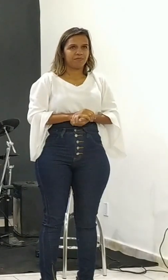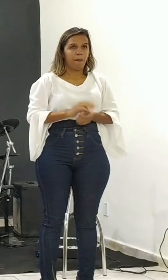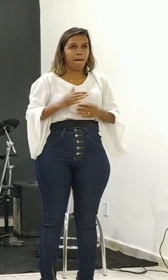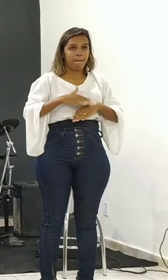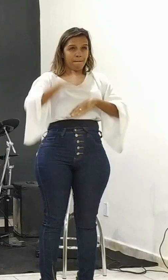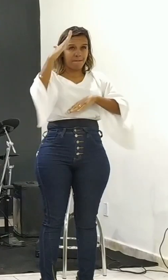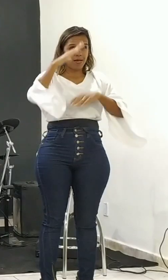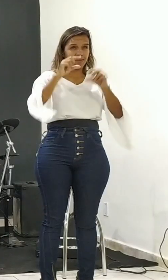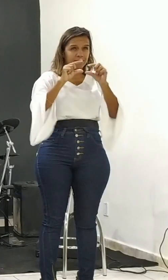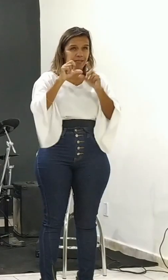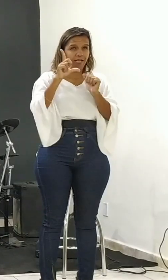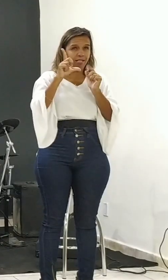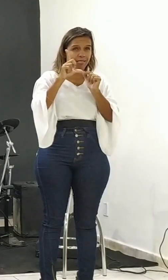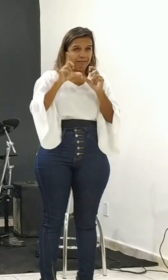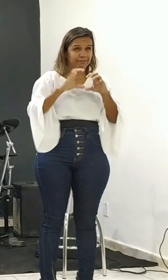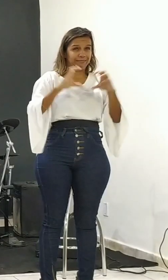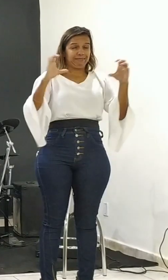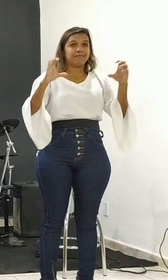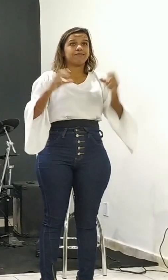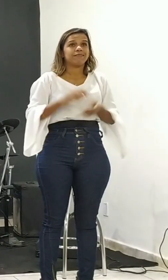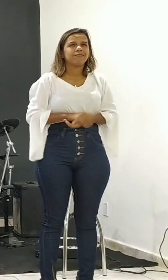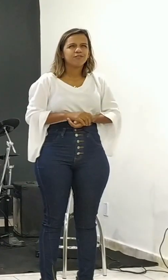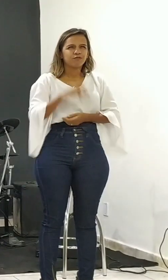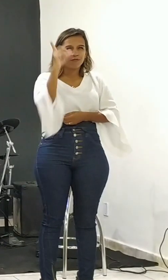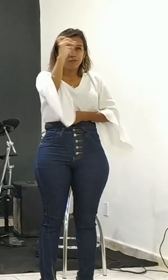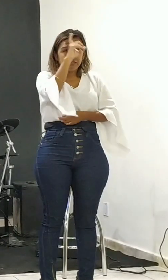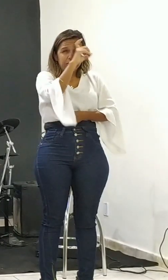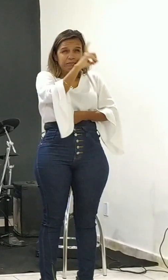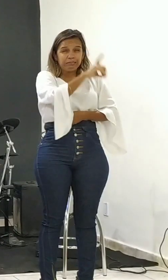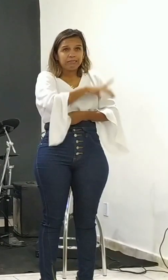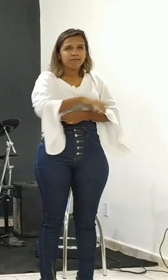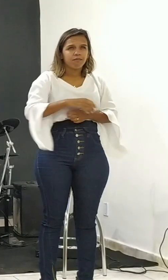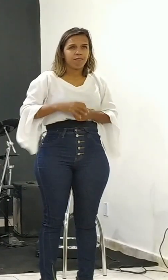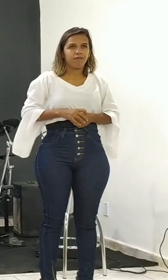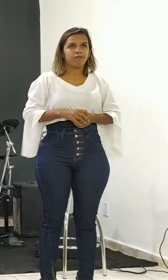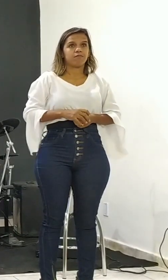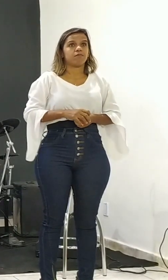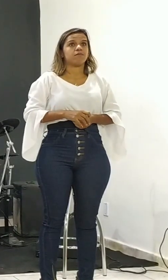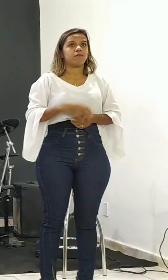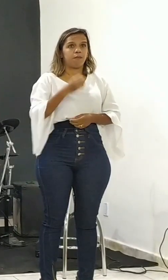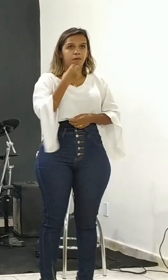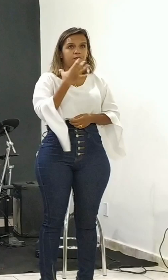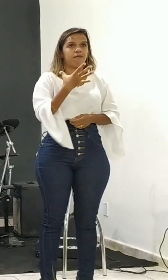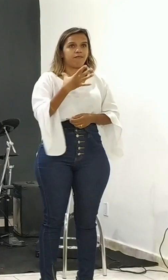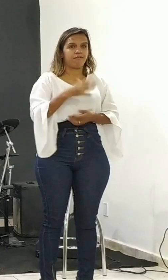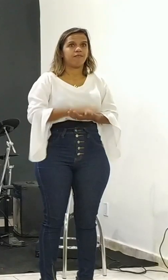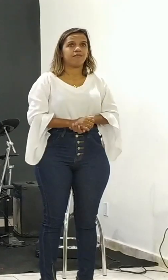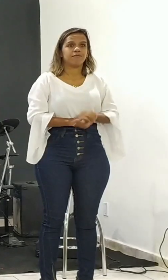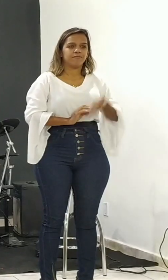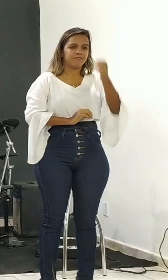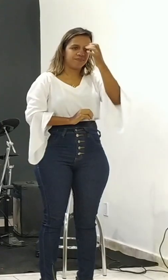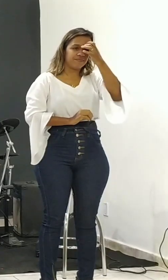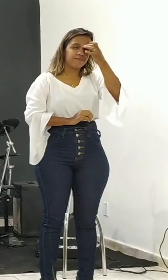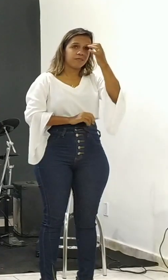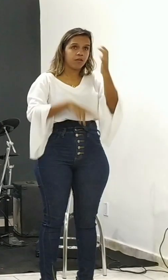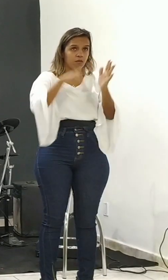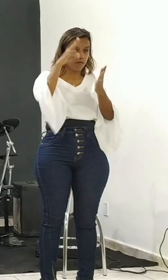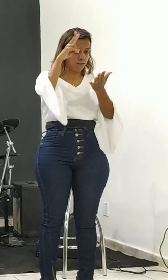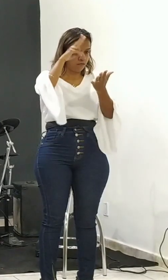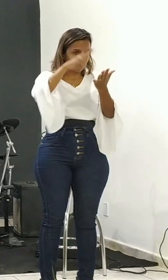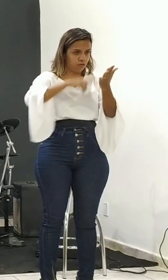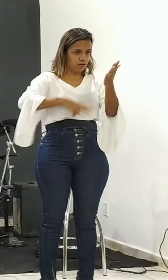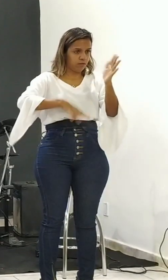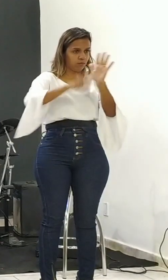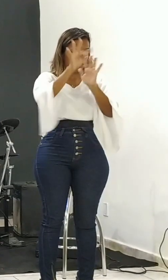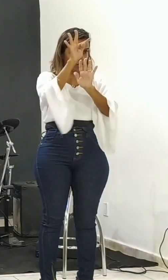Mais, pode aumentar mais, irmão. Pode botar bem grande. Gigante. Isso, abaixa agora lá para mim. Vou ler esse texto aí para